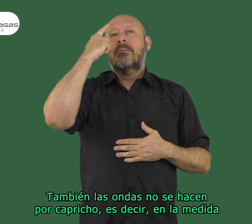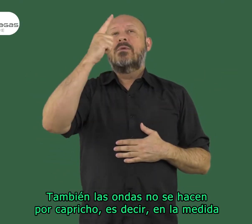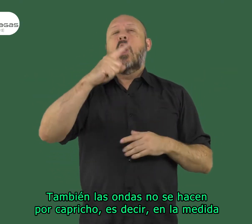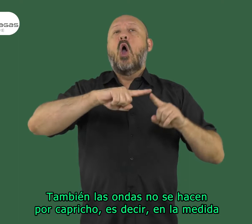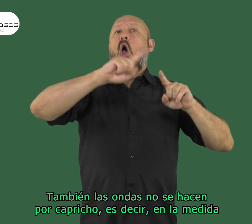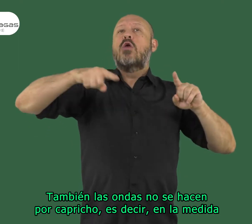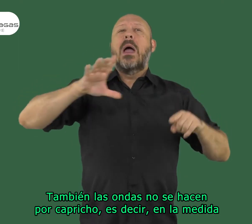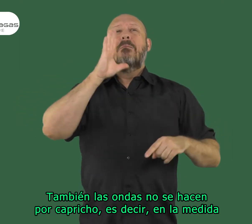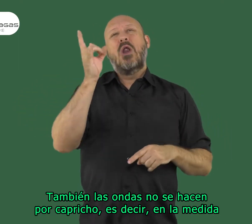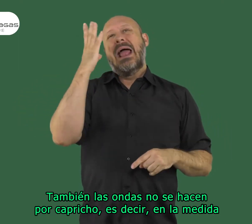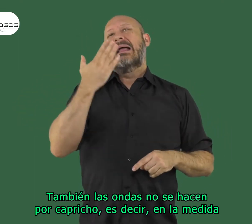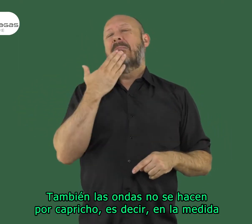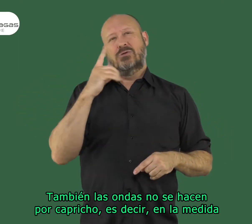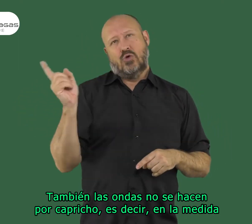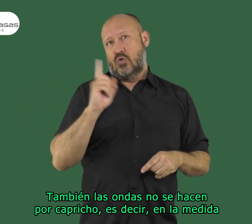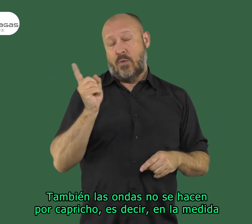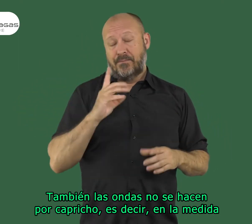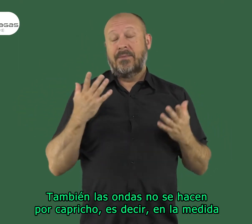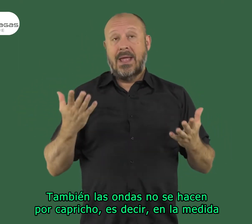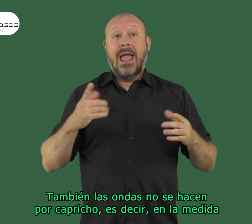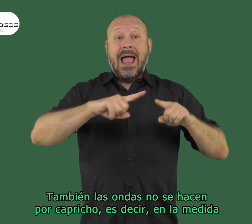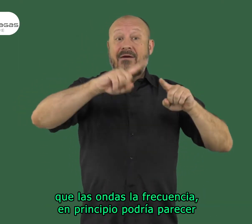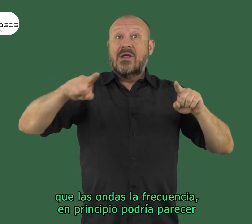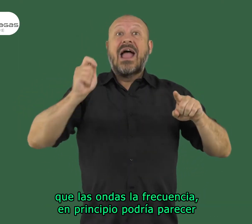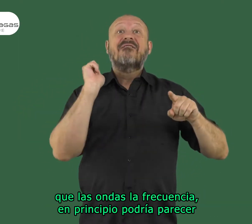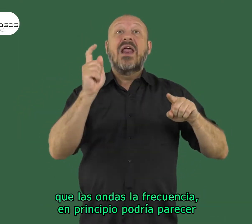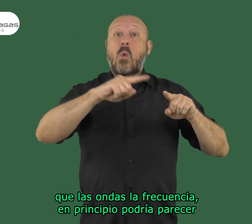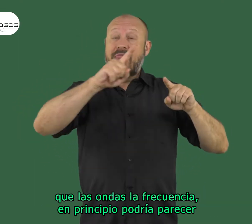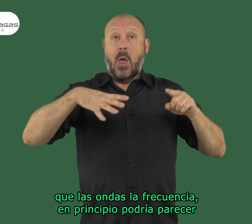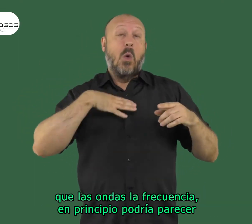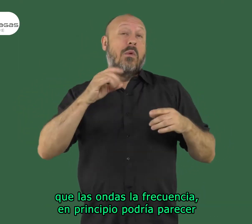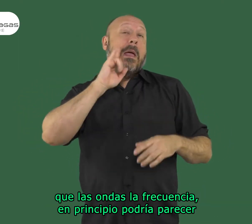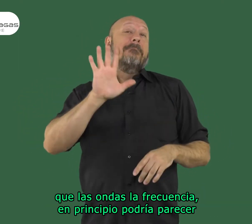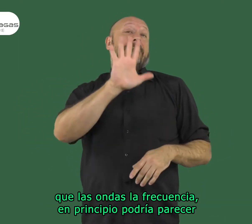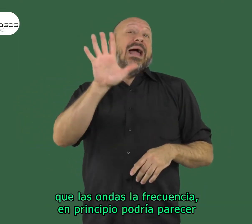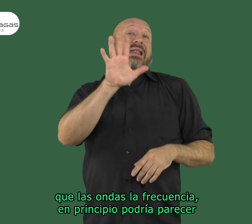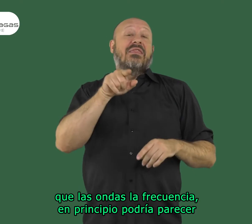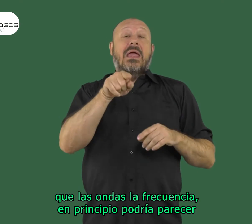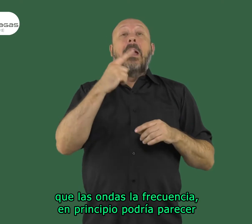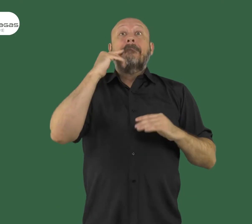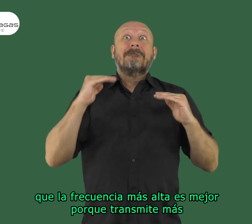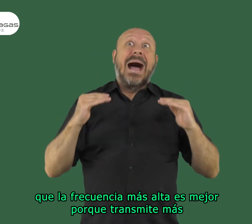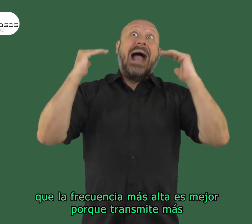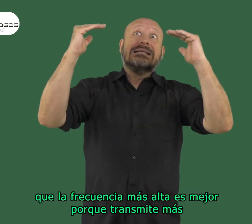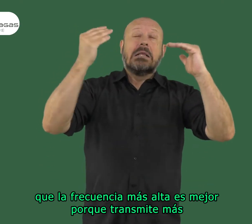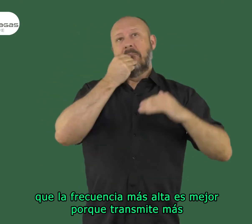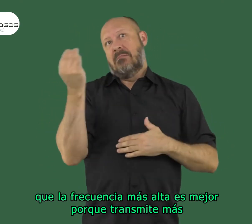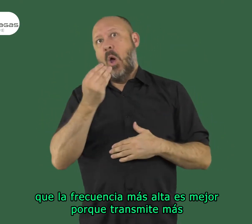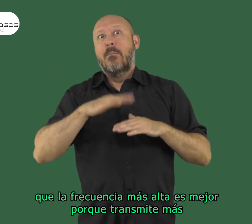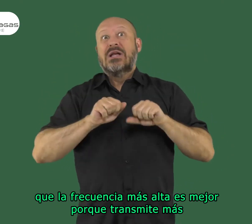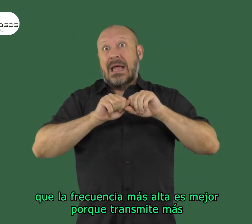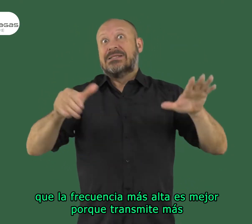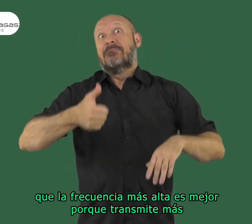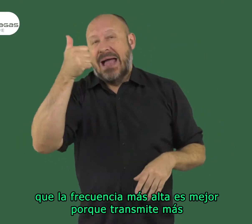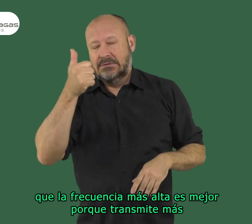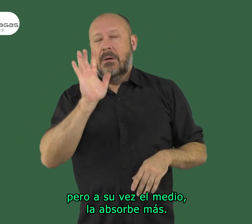ondas no se hacen por capricho, es decir, en la medida que las ondas, la frecuencia, en principio podría parecer que la frecuencia más alta es